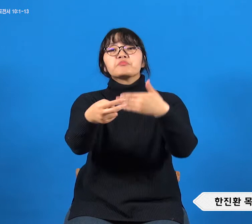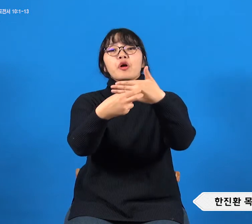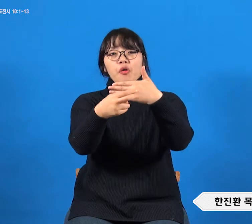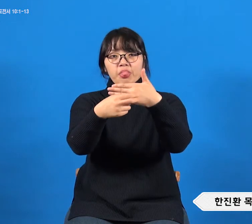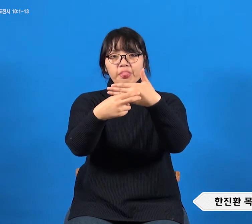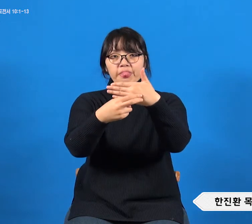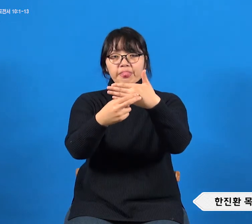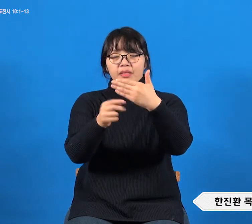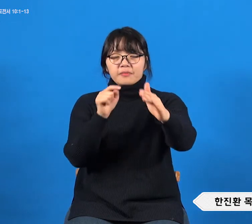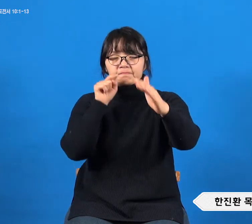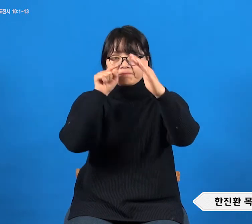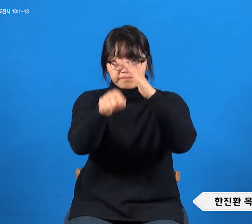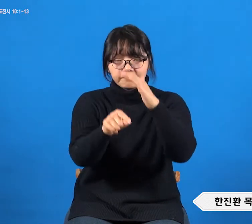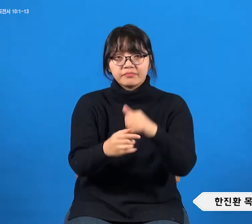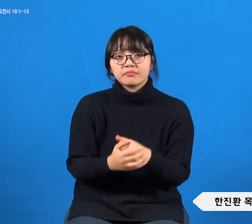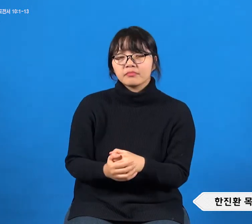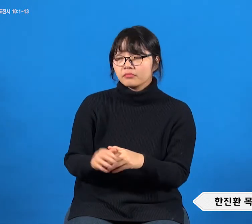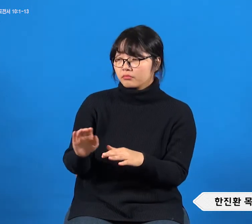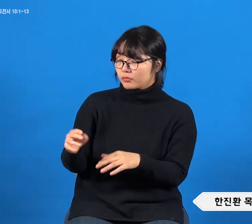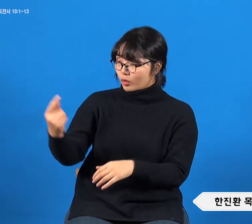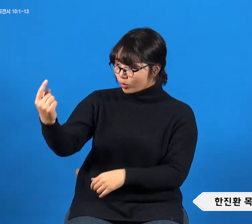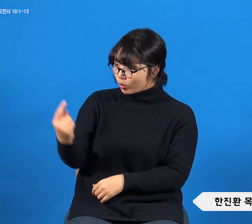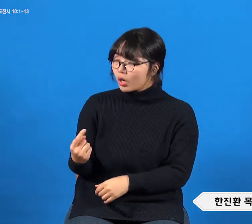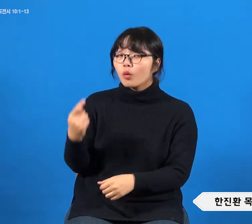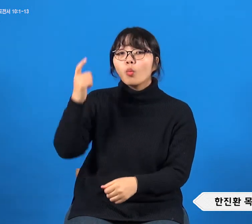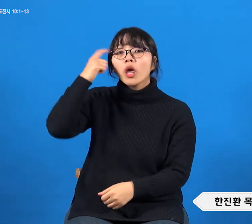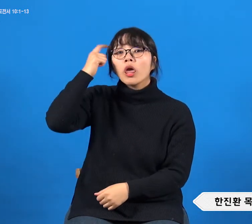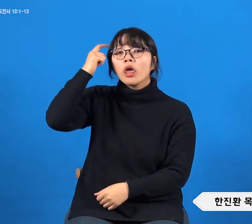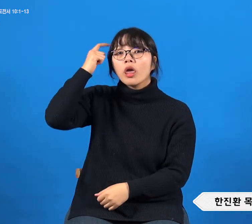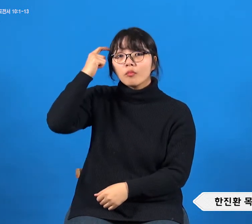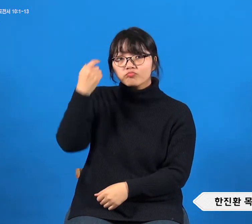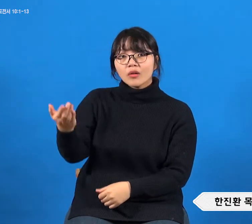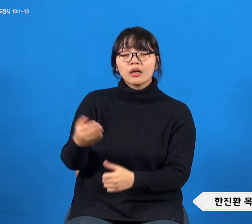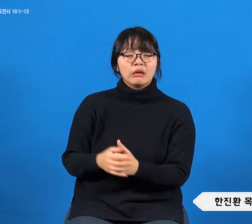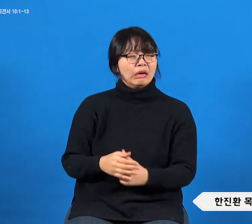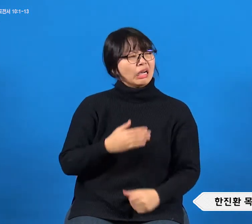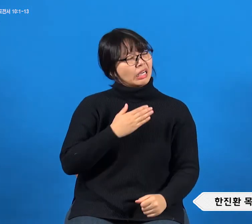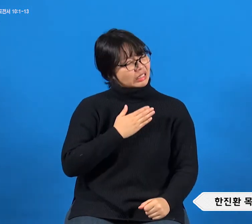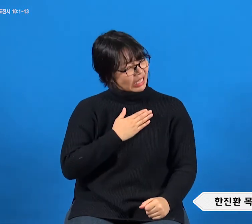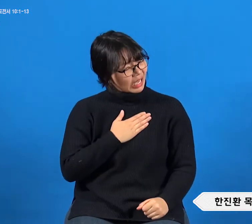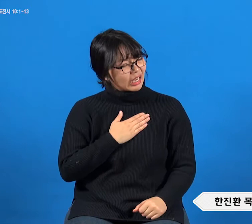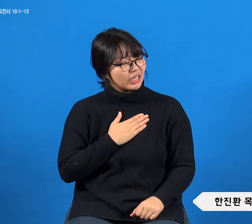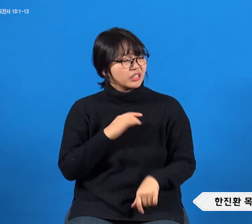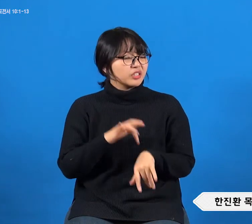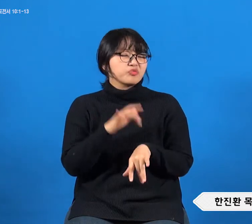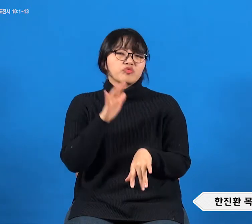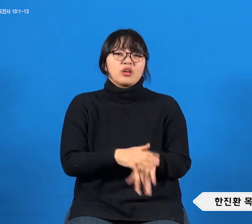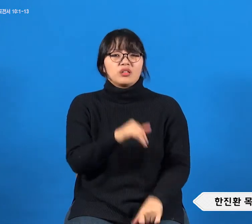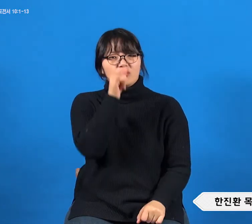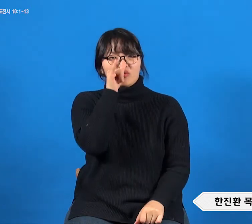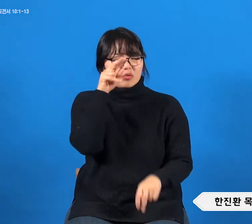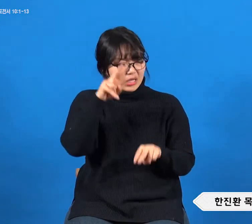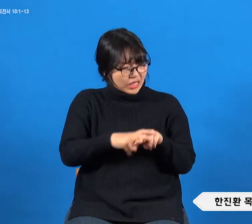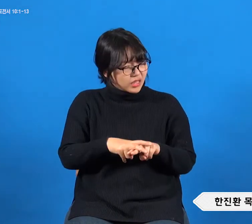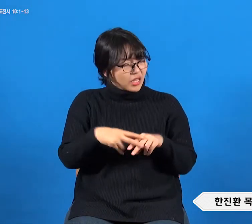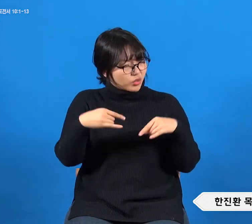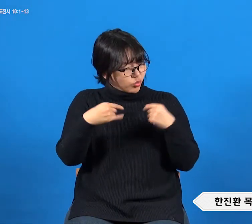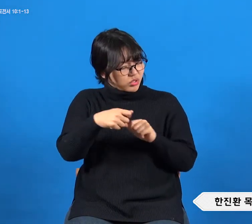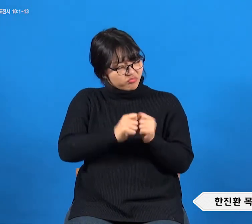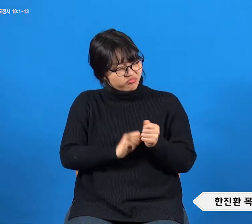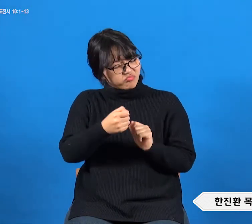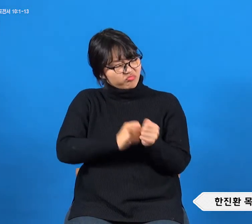병원을 찾아갔습니다. 의사가 여기 왜 오셨지요? 예, 저는 앉기만 하면 자꾸 종이를